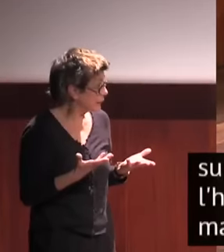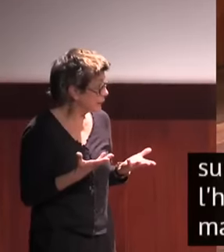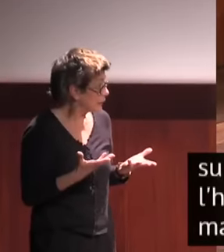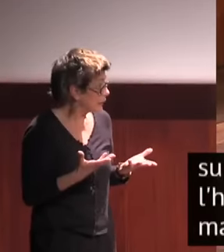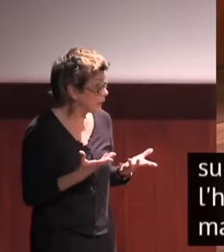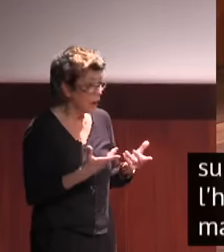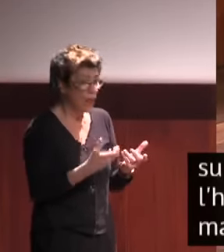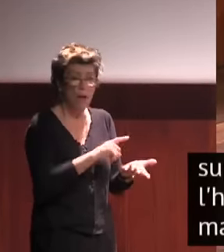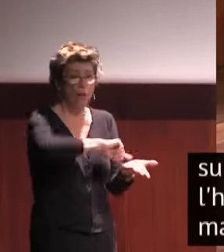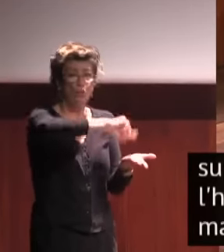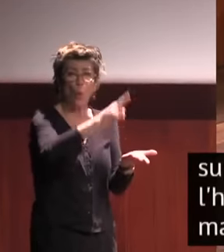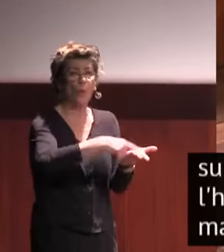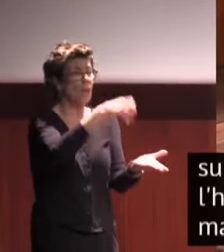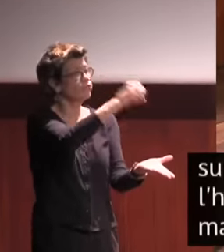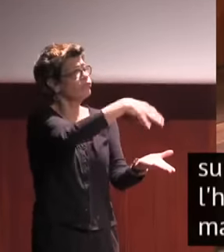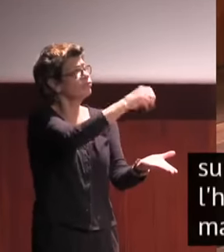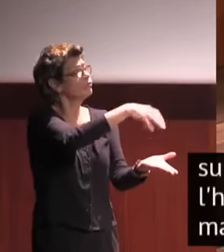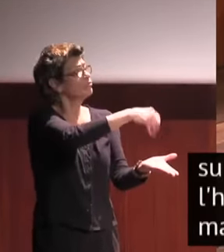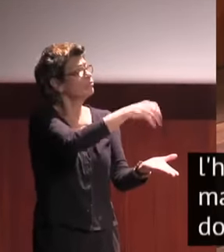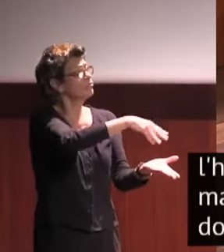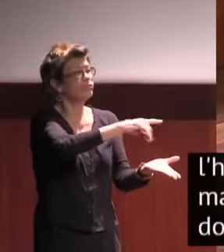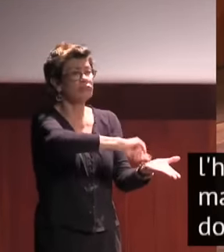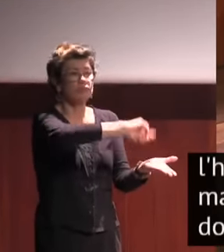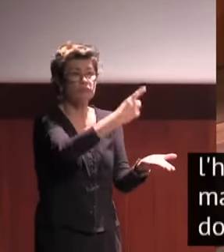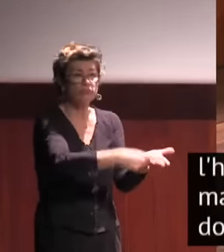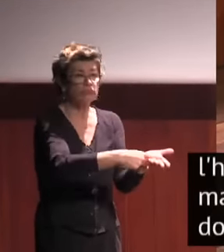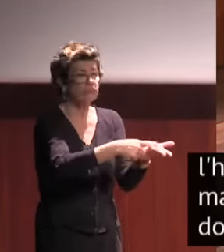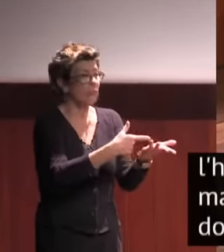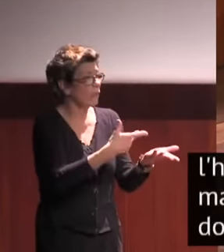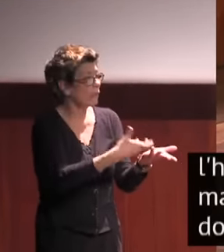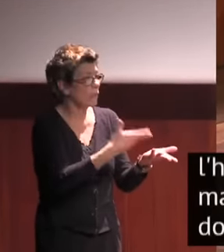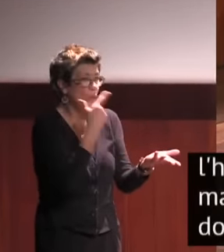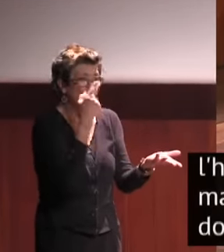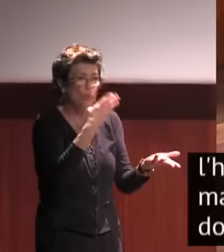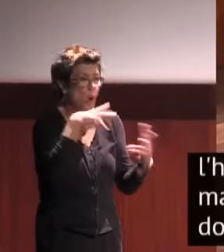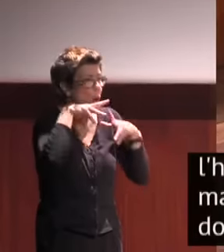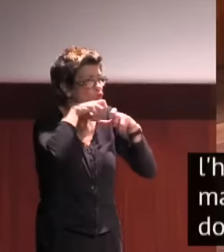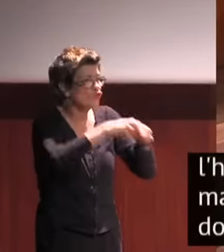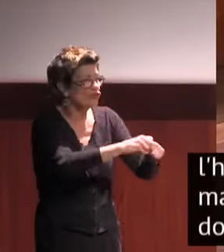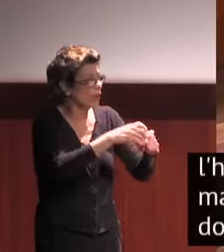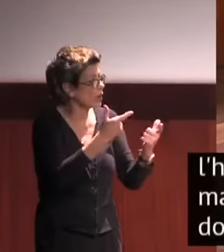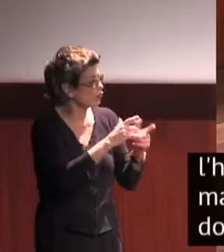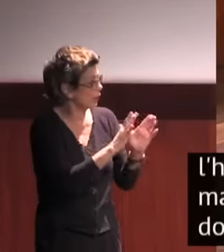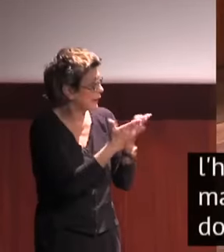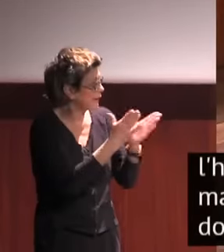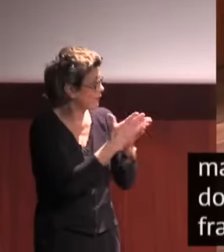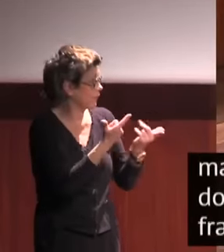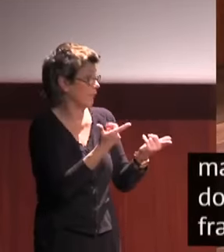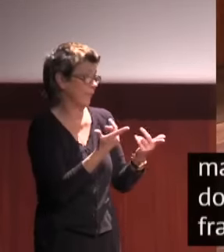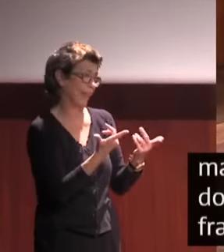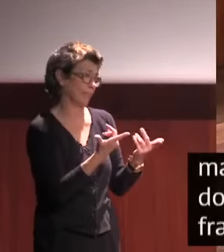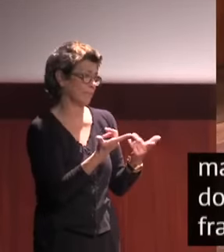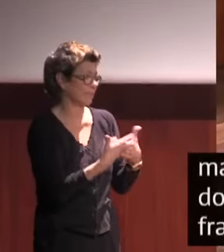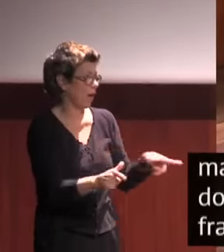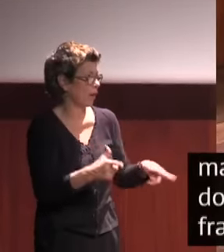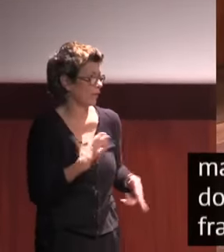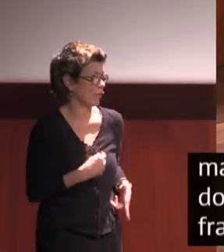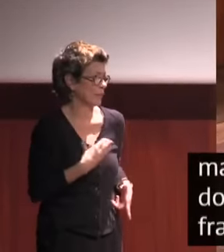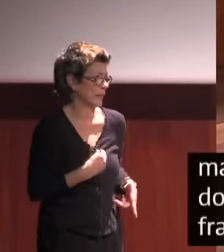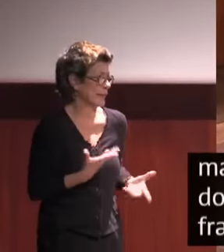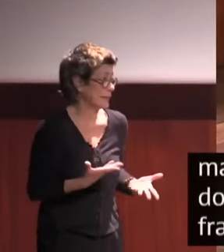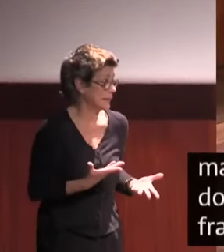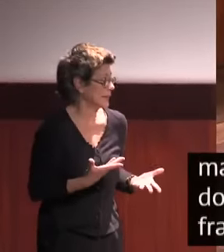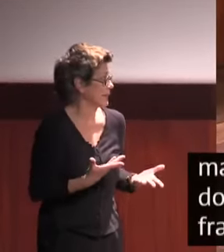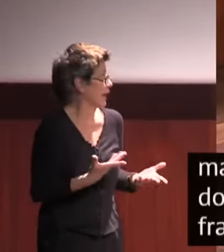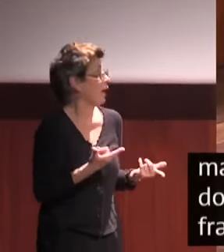toutes les bases de données, toutes les façons de chercher des ouvrages sont en français. Et il faudrait que ça soit un